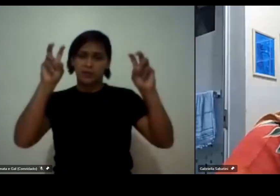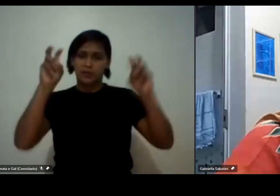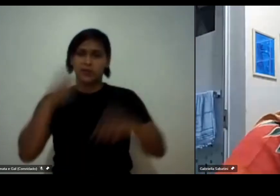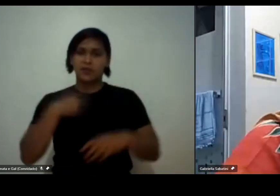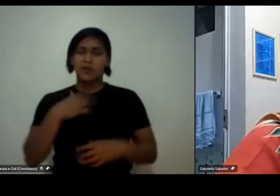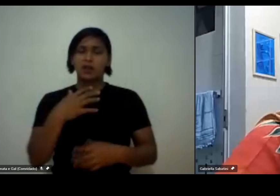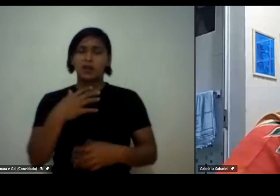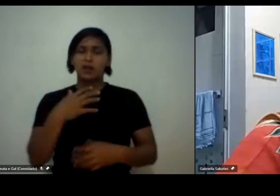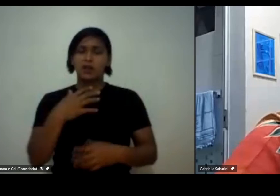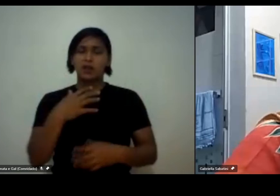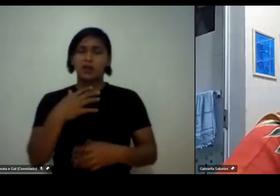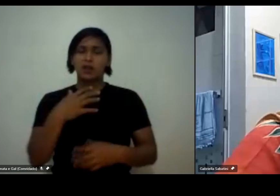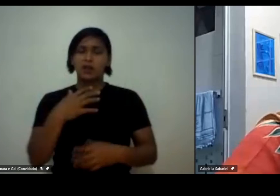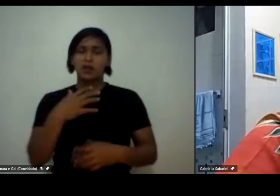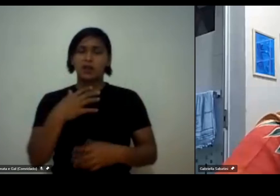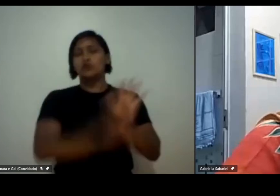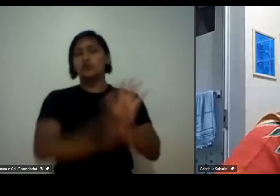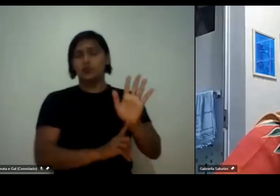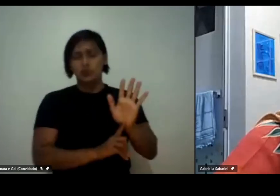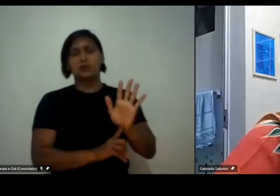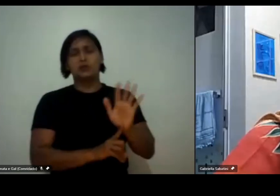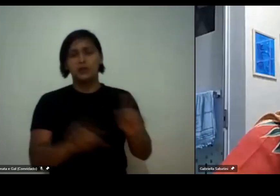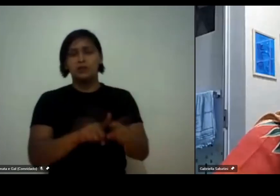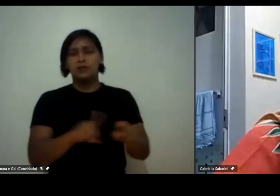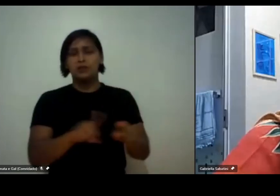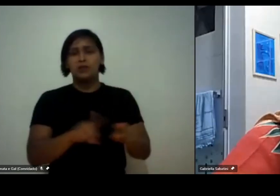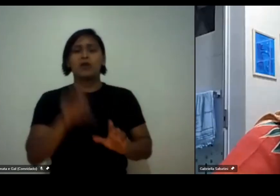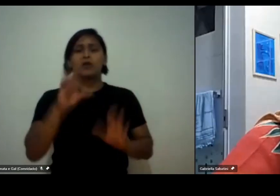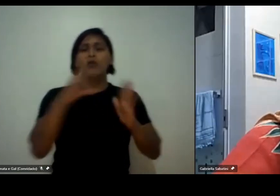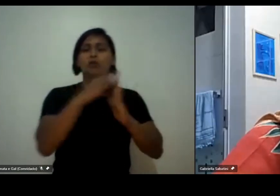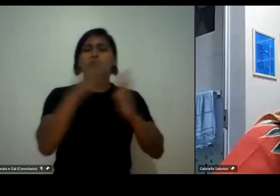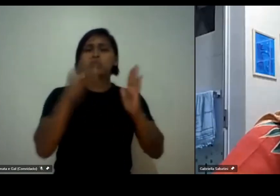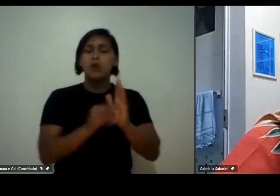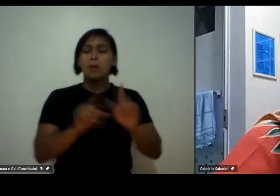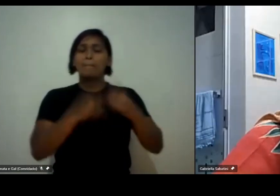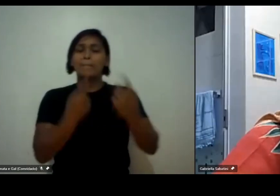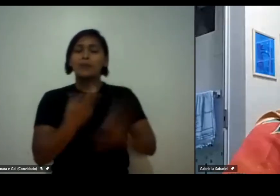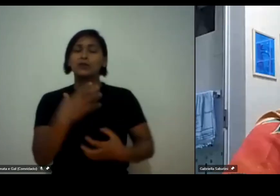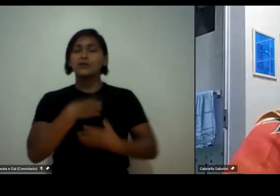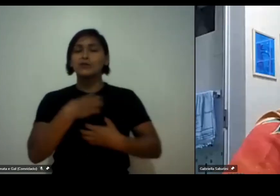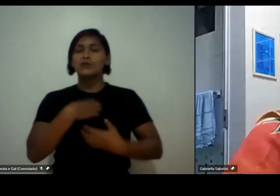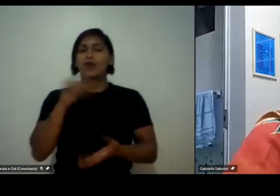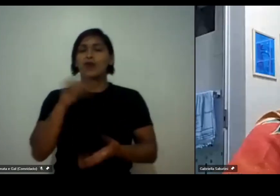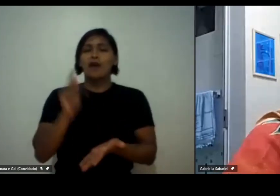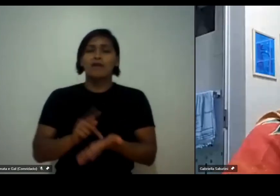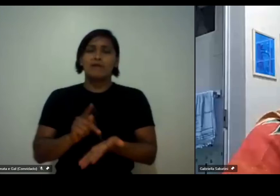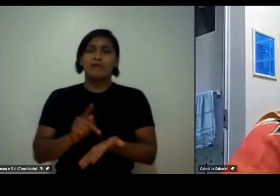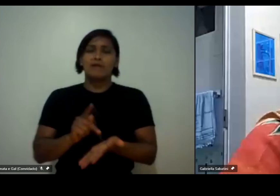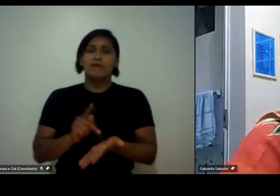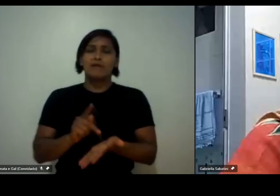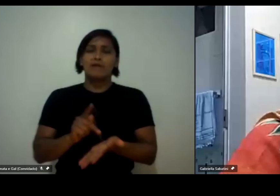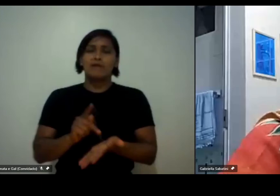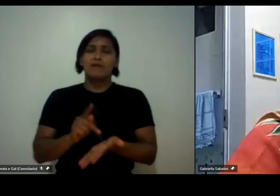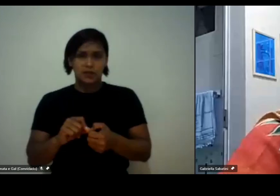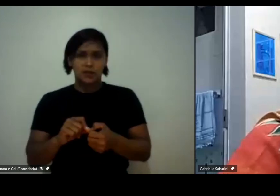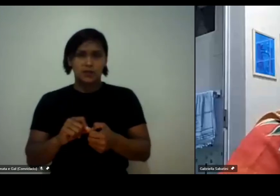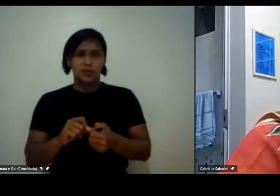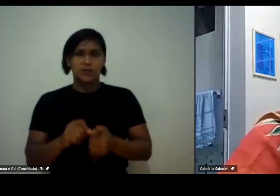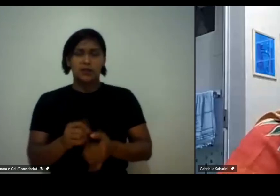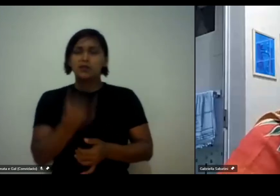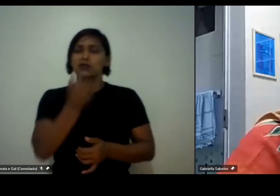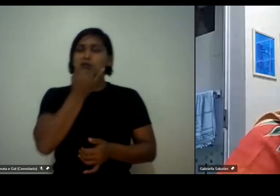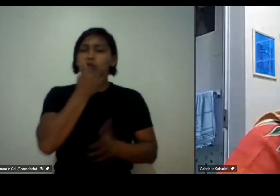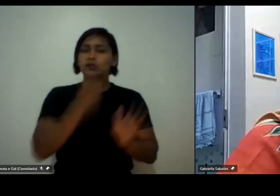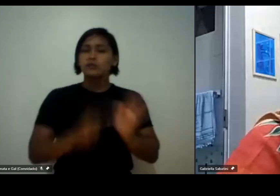sentido do direito devir não está no conteúdo, mas na forma. É inevitável a sua apresentação como